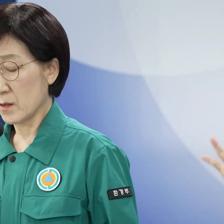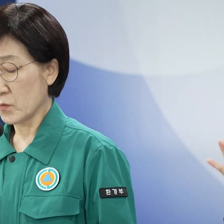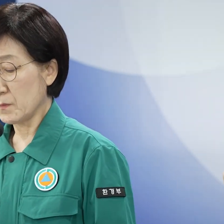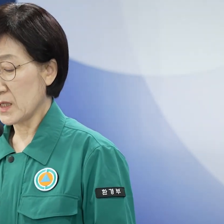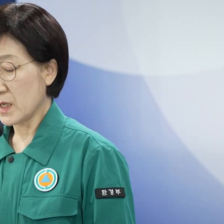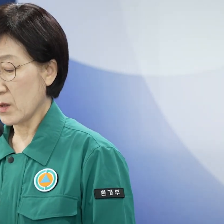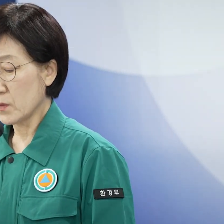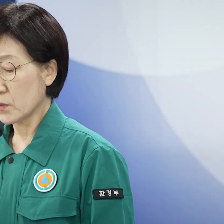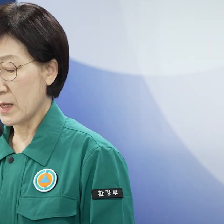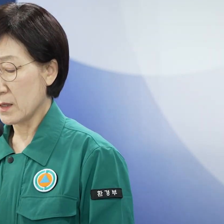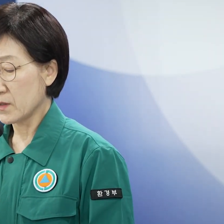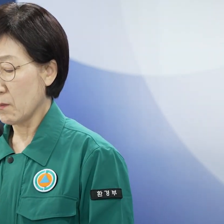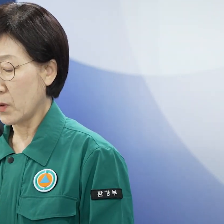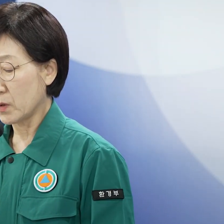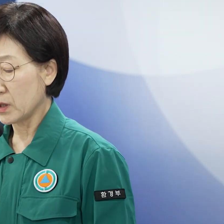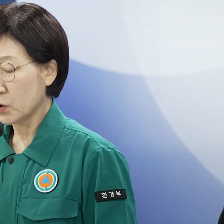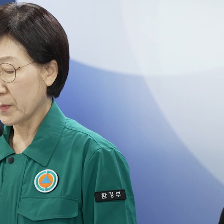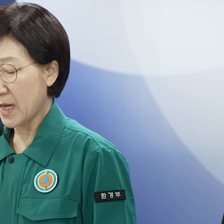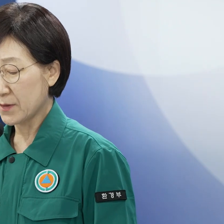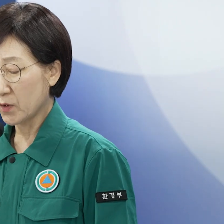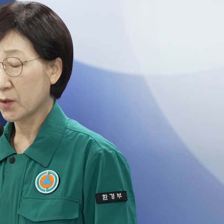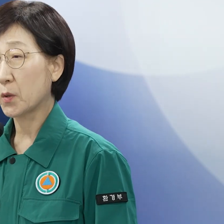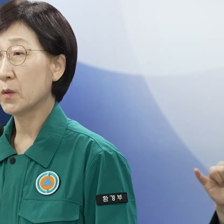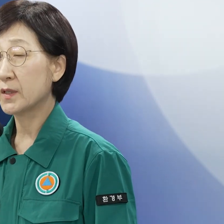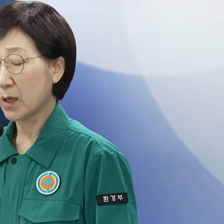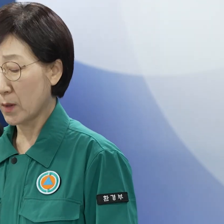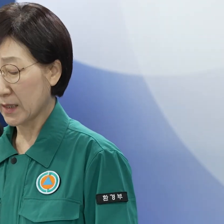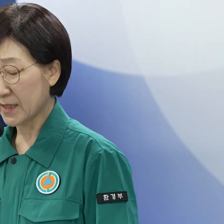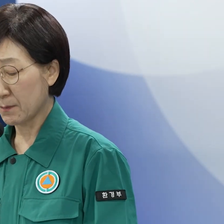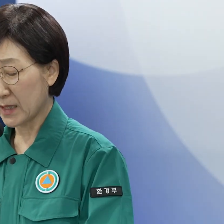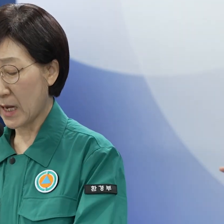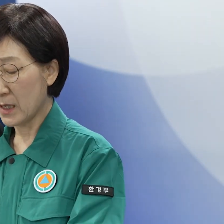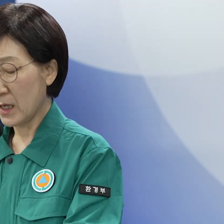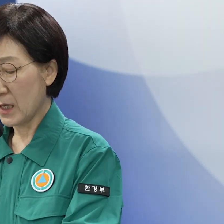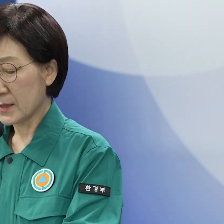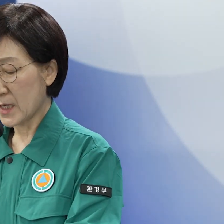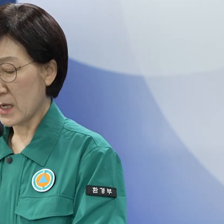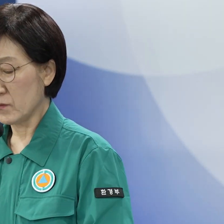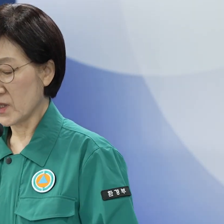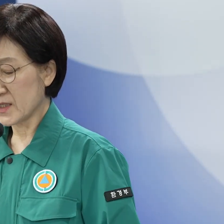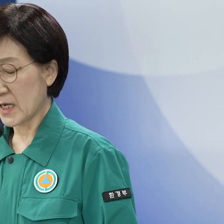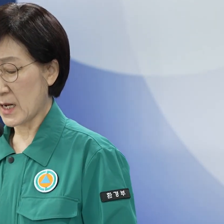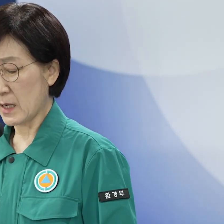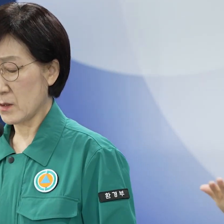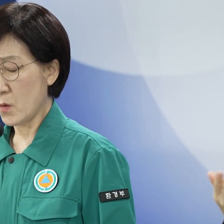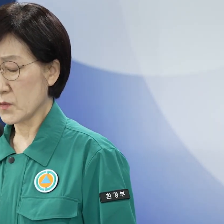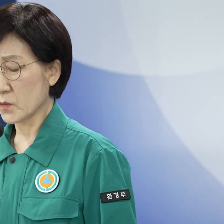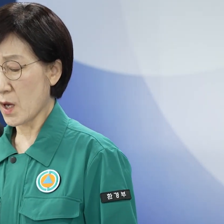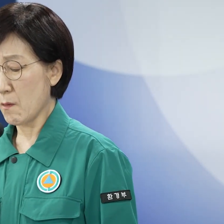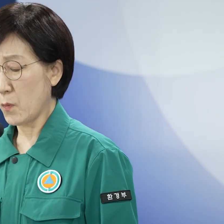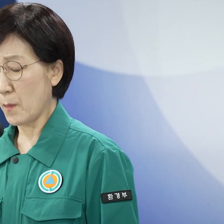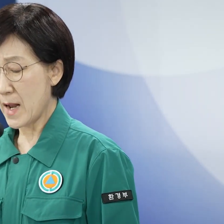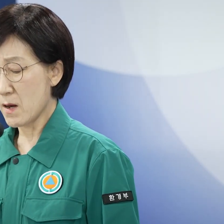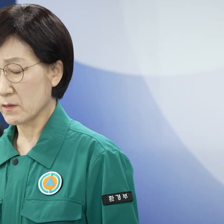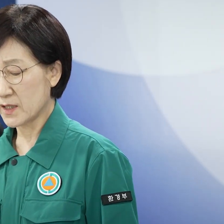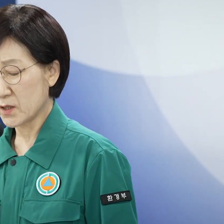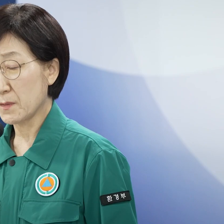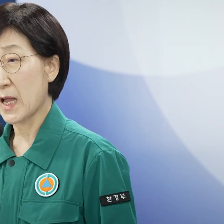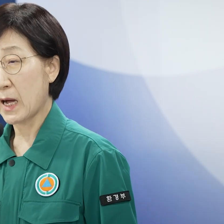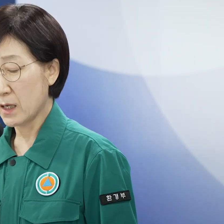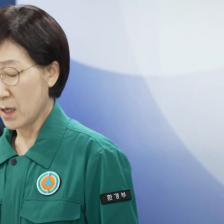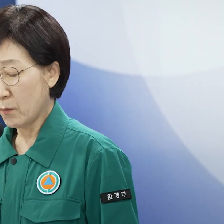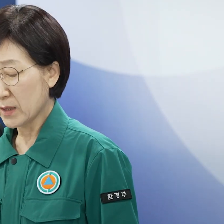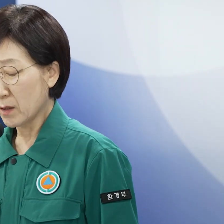둘째, 국민들이 홍수 관련 정보를 쉽게 알 수 있도록 제공하겠습니다. 차량 운전자가 홍수 경보